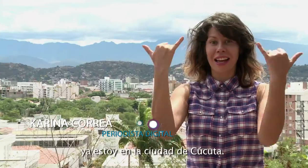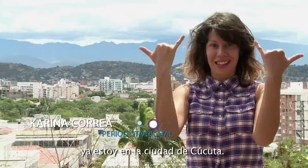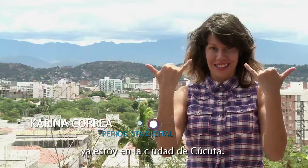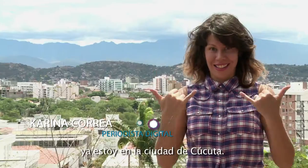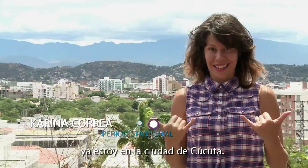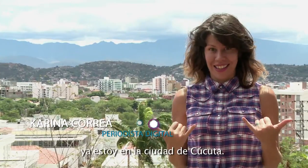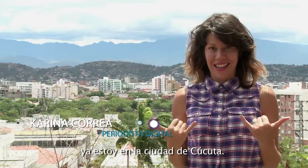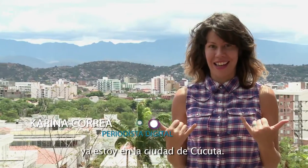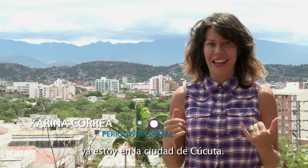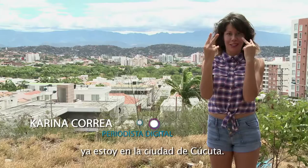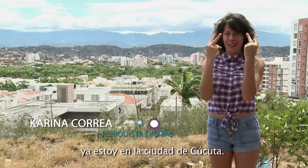Música